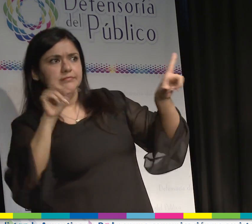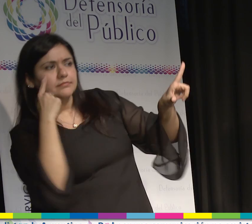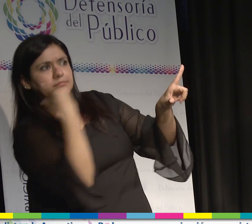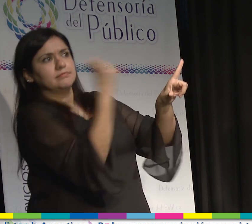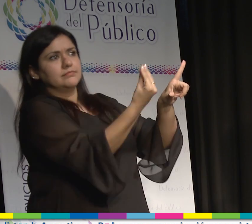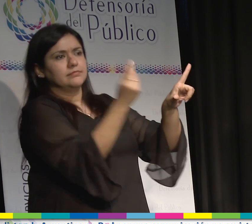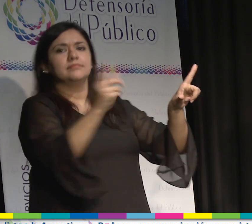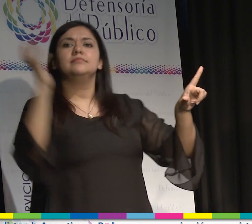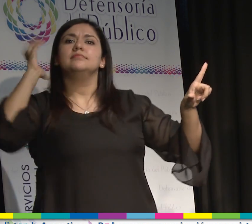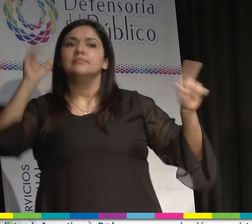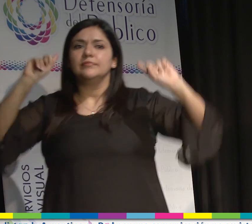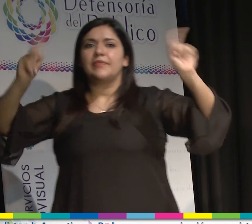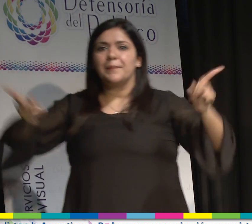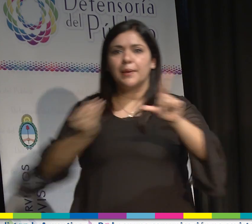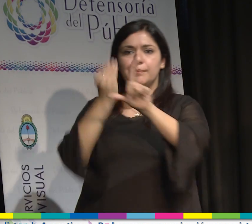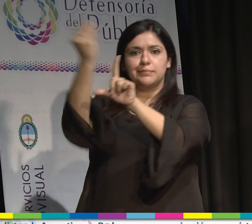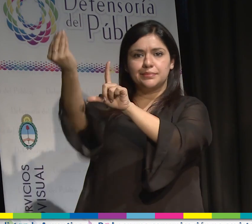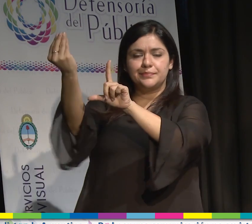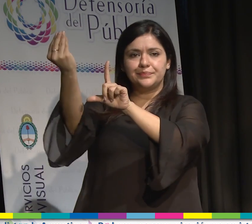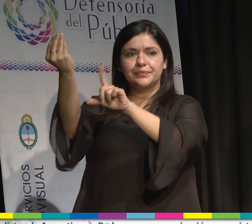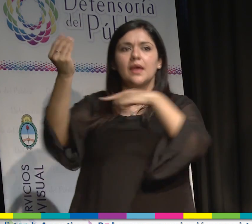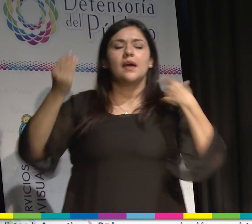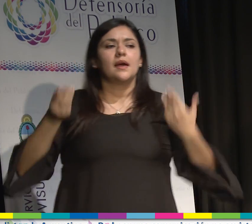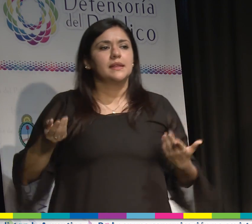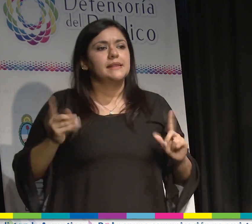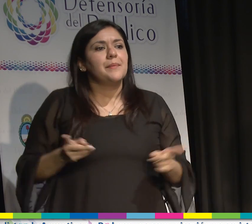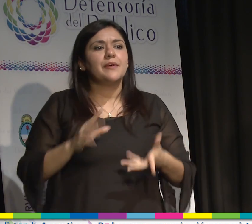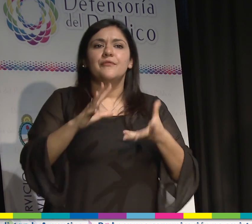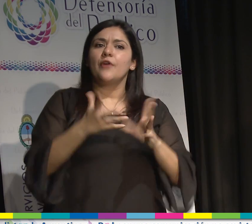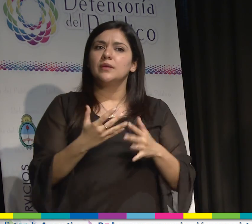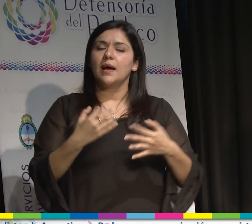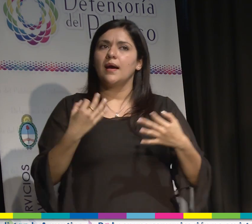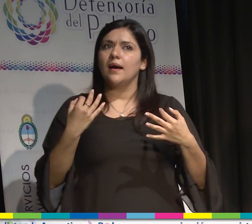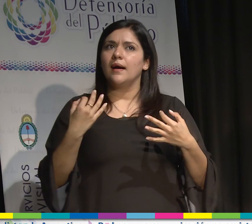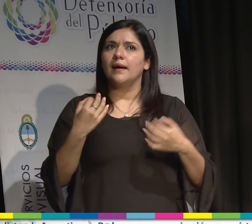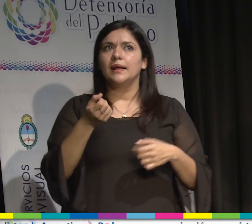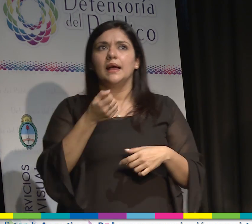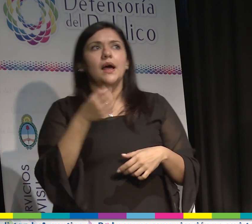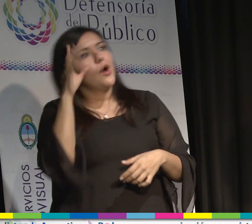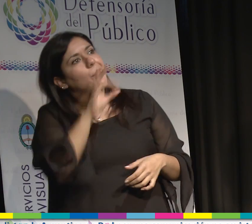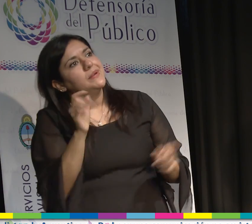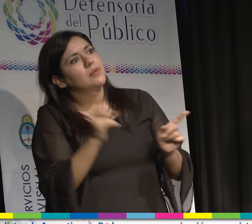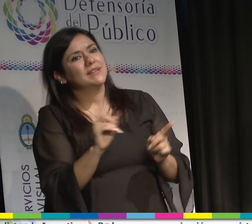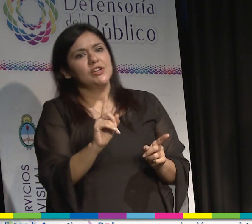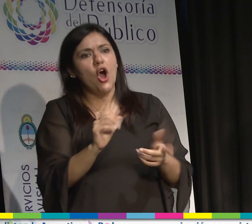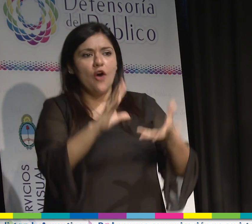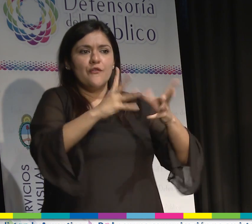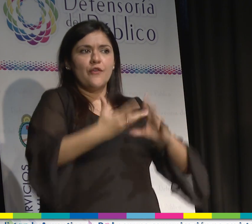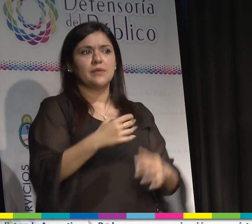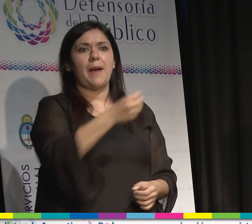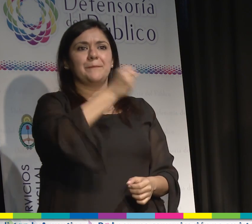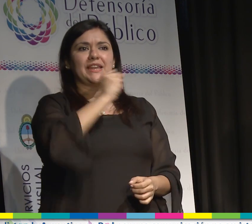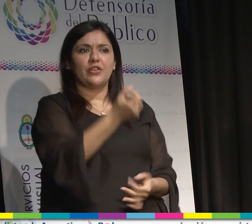comunicación promoviendo fundamentalmente prácticas periodísticas diferentes la